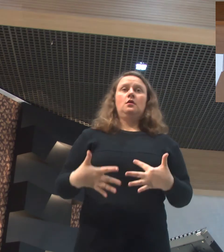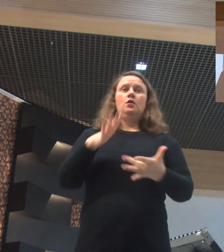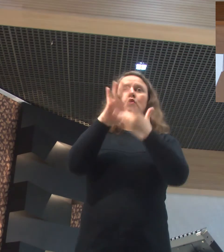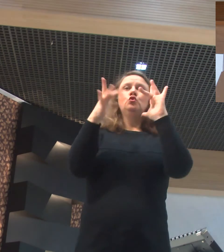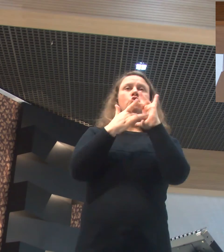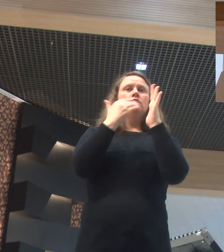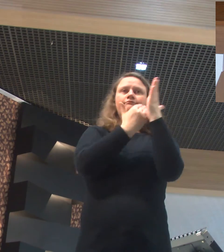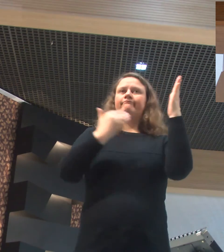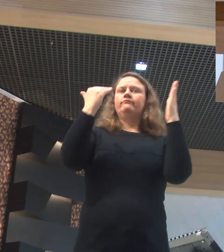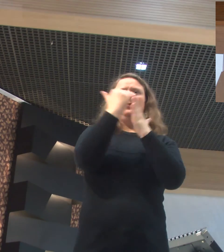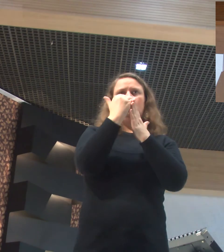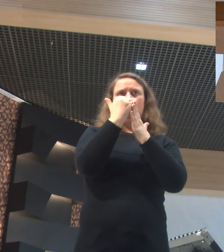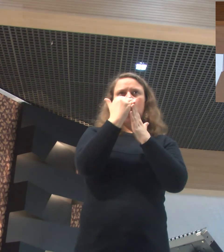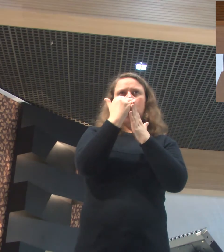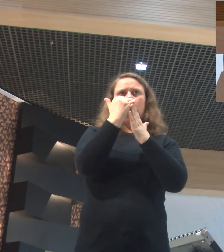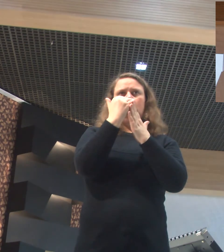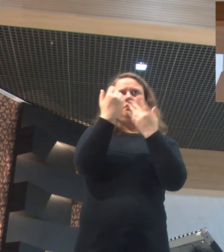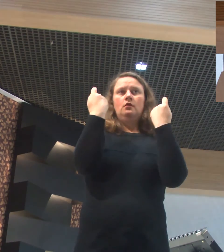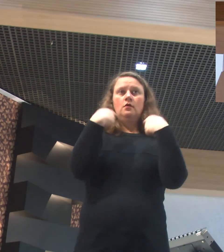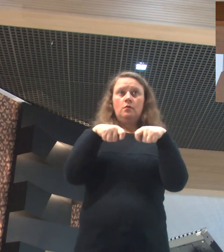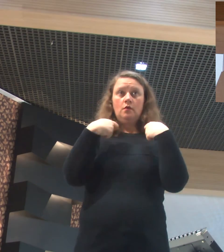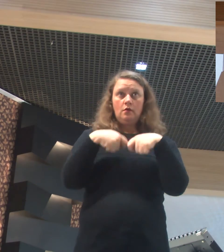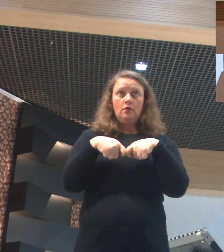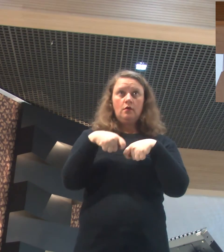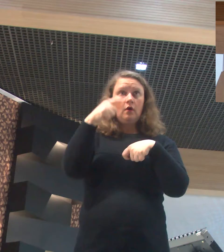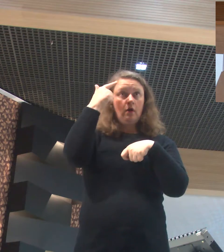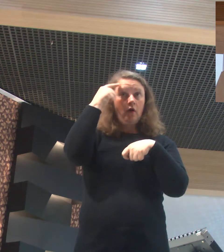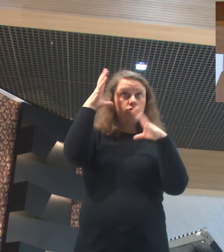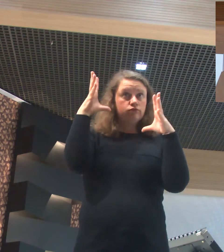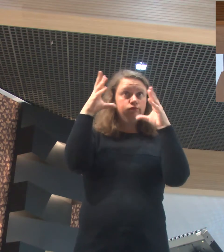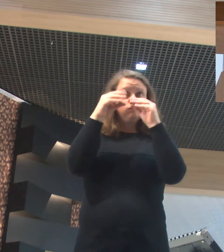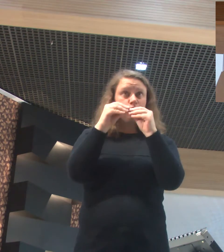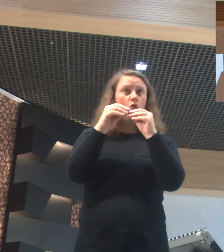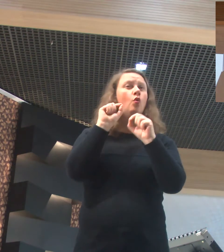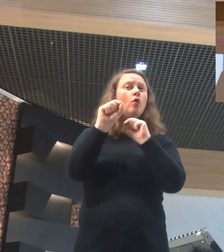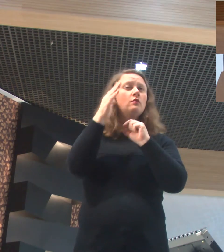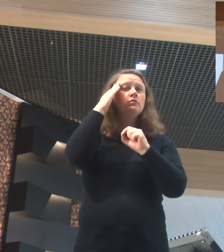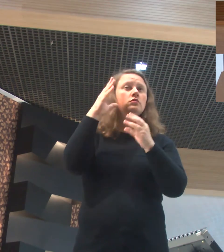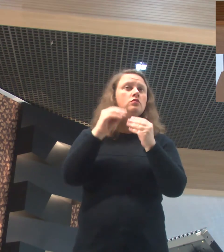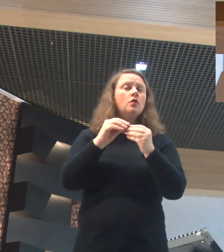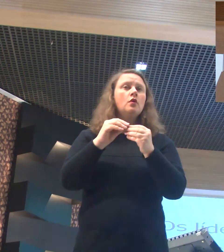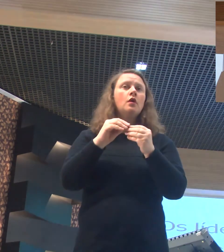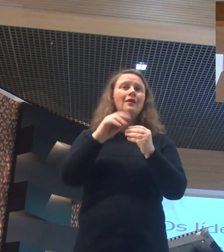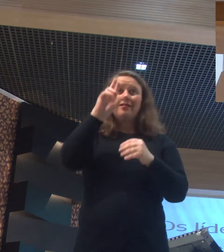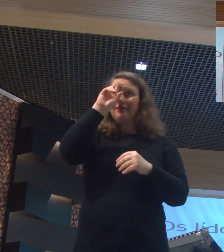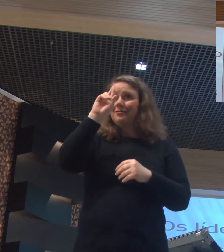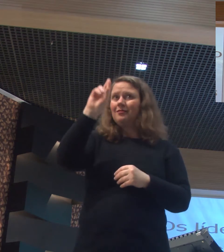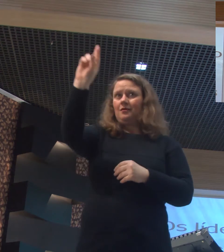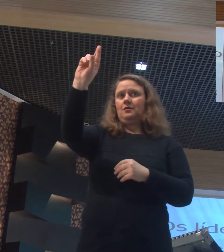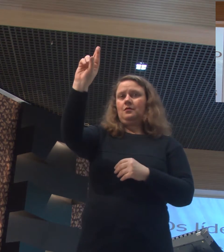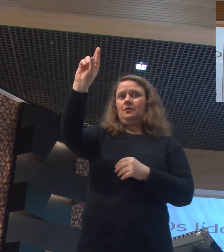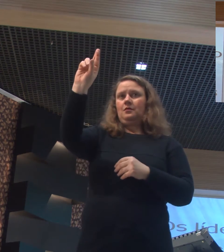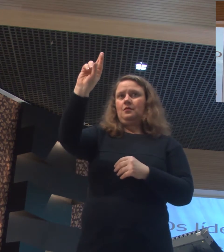gente sempre tem que se reportar aos fariseus e mestres da lei. Eles eram líderes da religião judaica que tinham